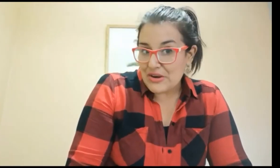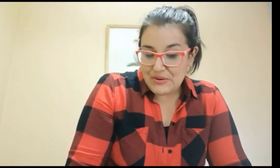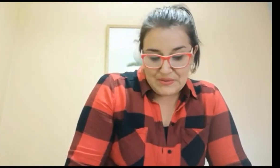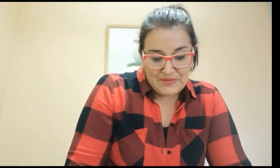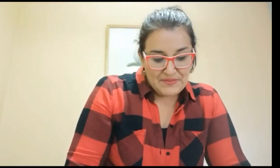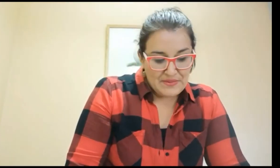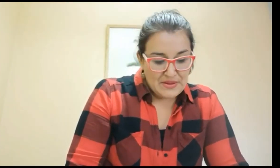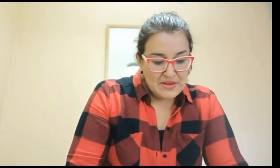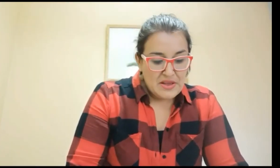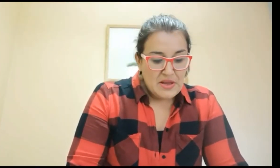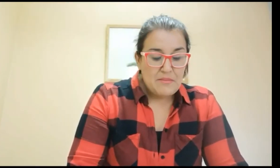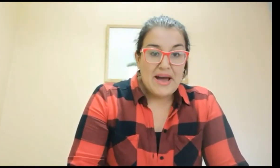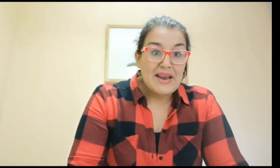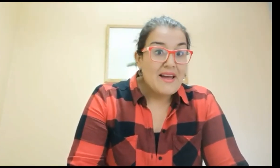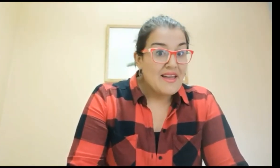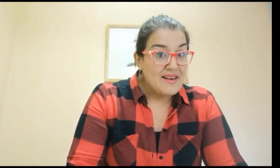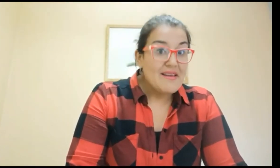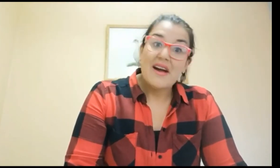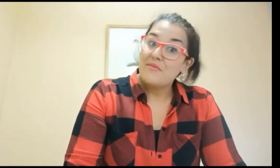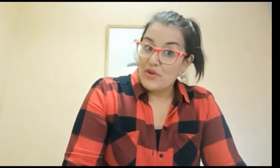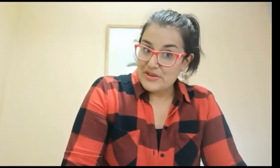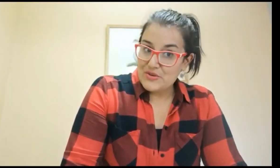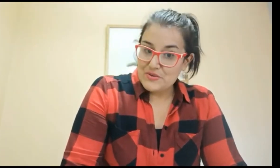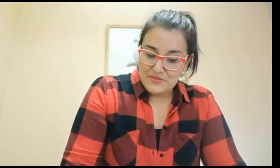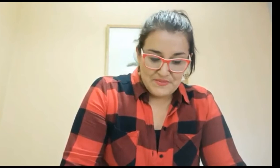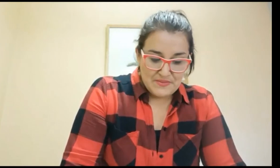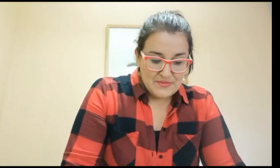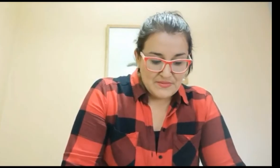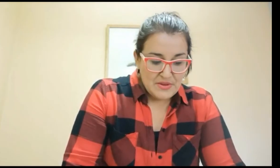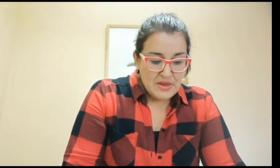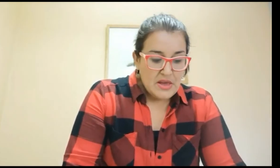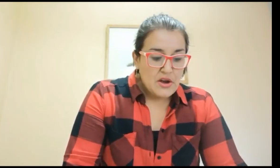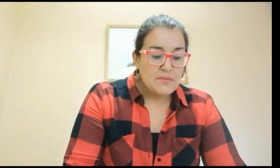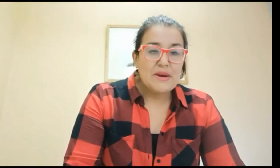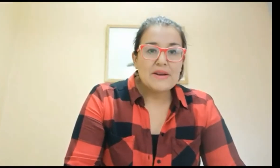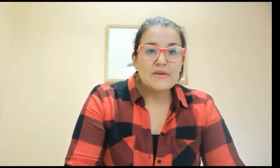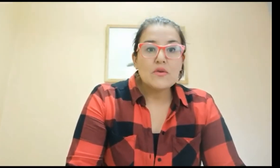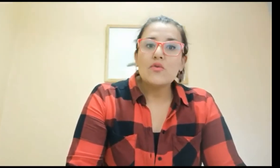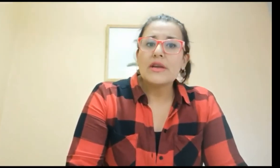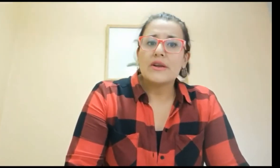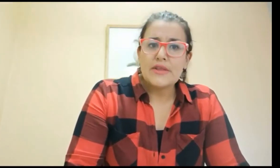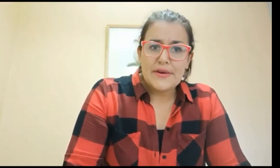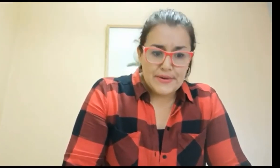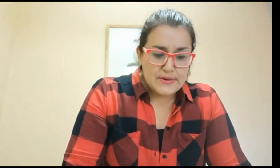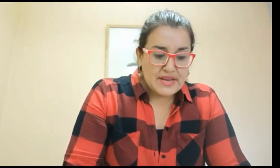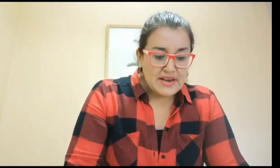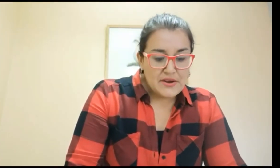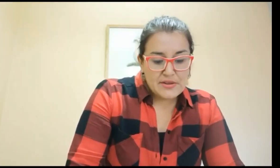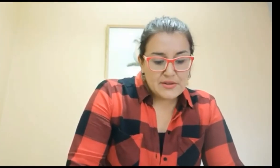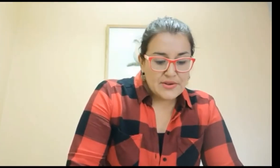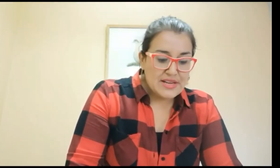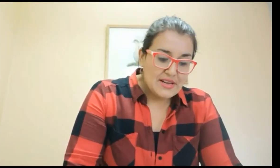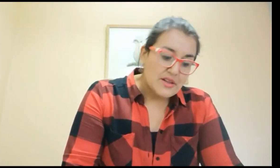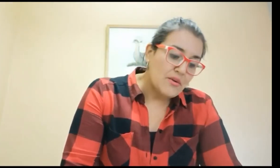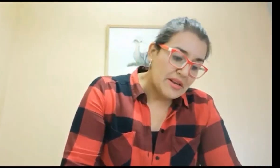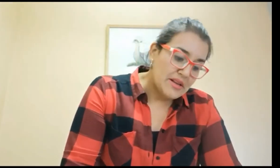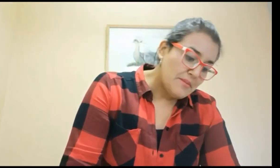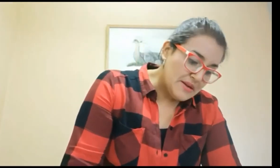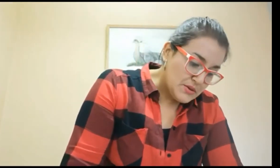Patagónico para el almuerzo. Compraron un kilo de arroz que les costó 540